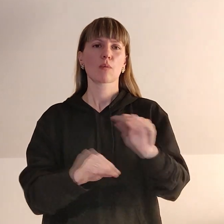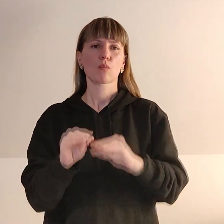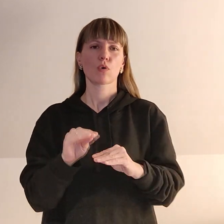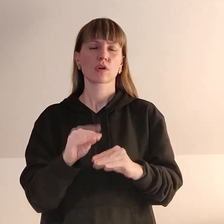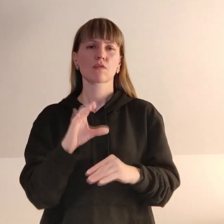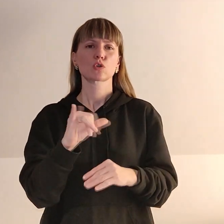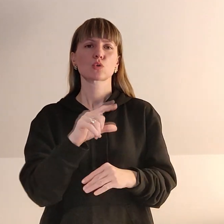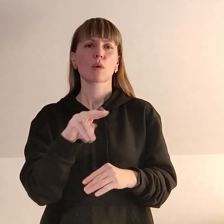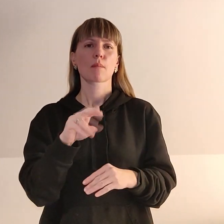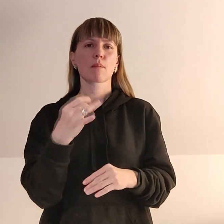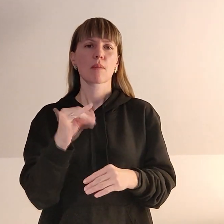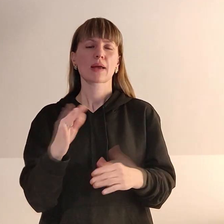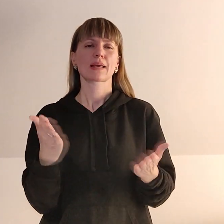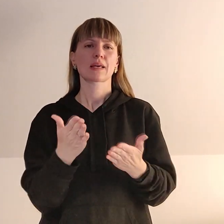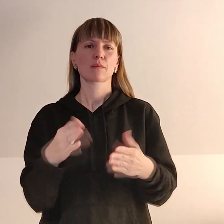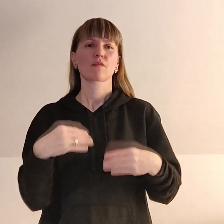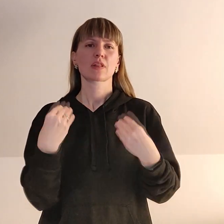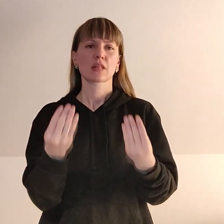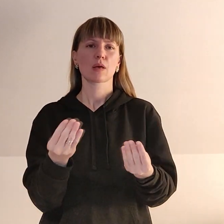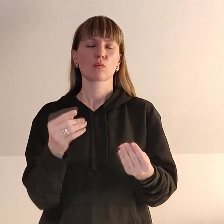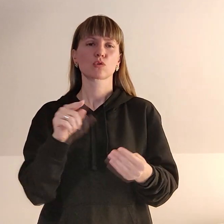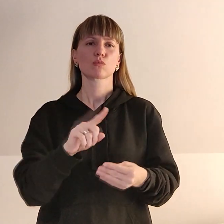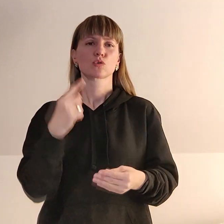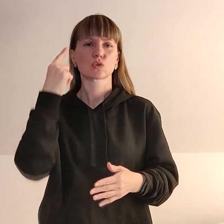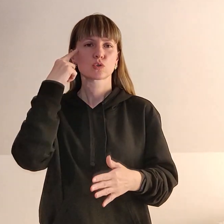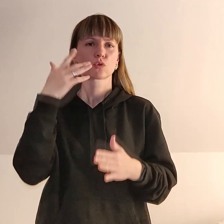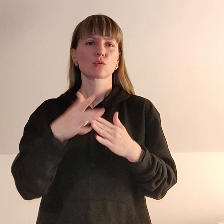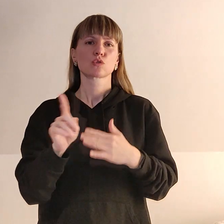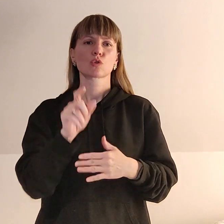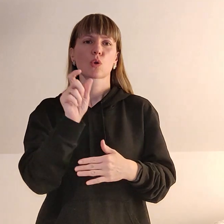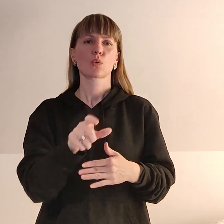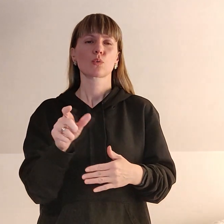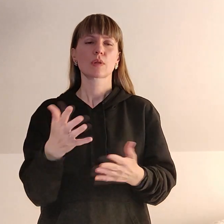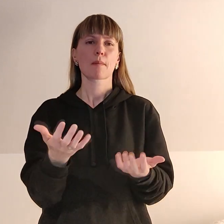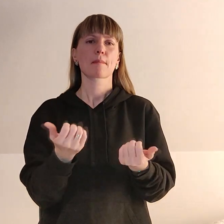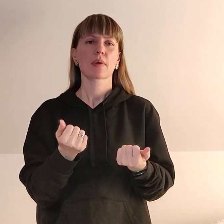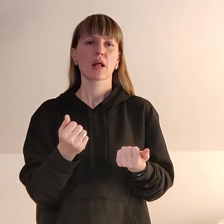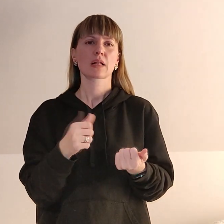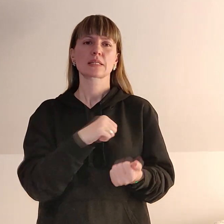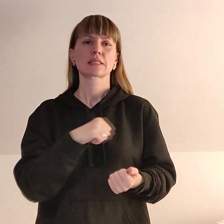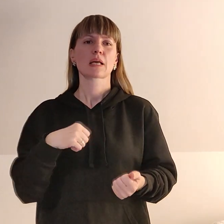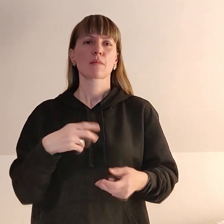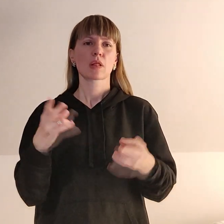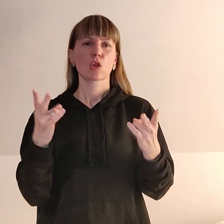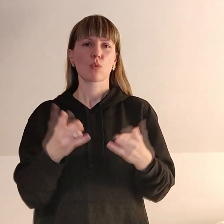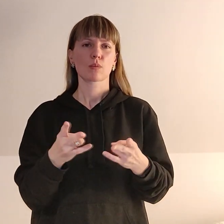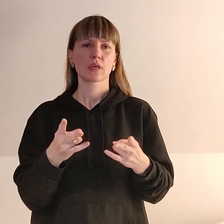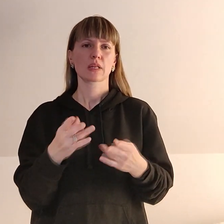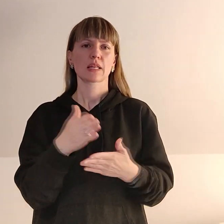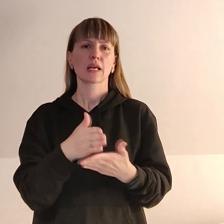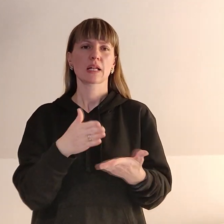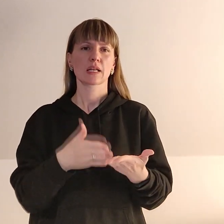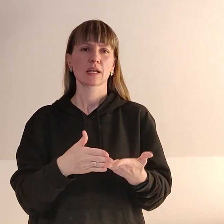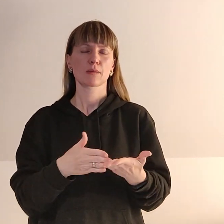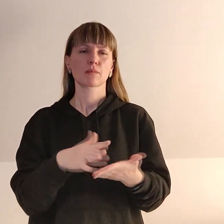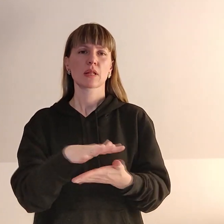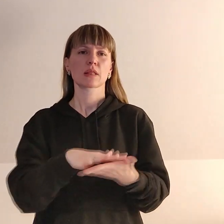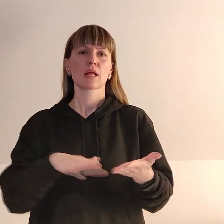сокпай, які ми віддаємо, тому що зрозуміло, що люди її брали найнеобхідніше. Хліб далі після цього